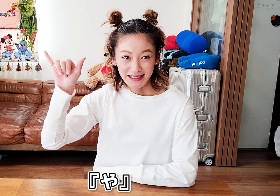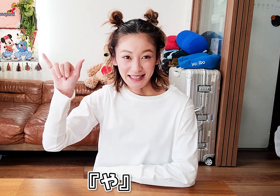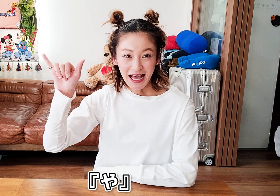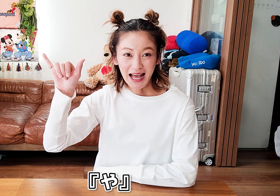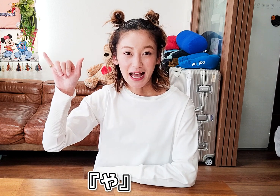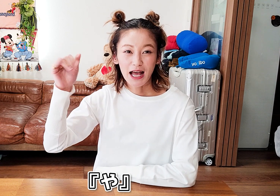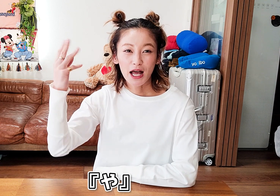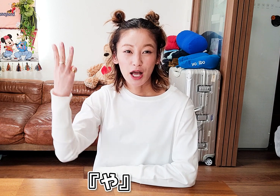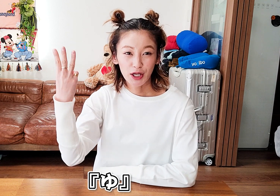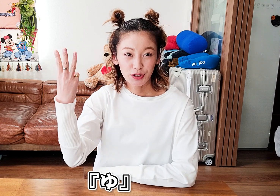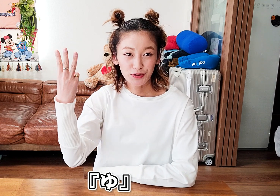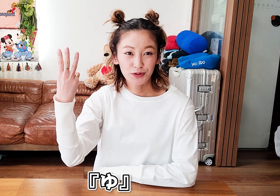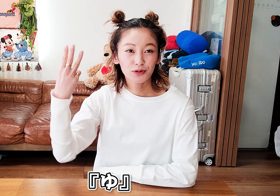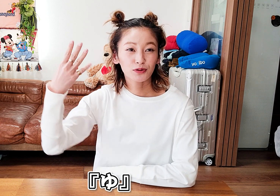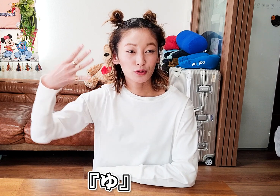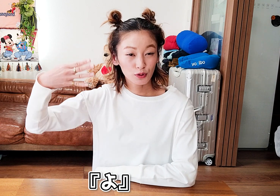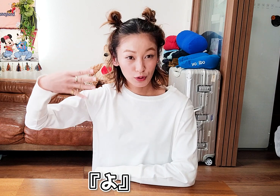やゆよ、